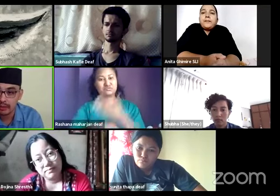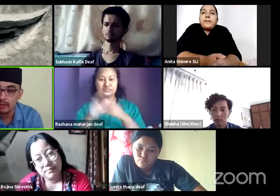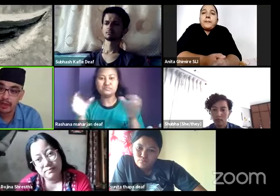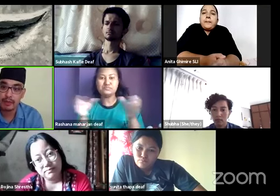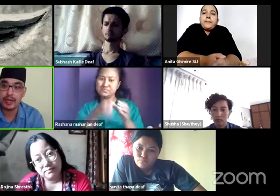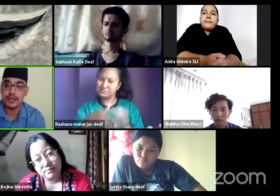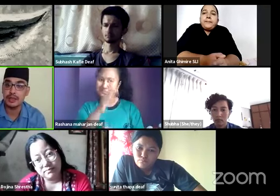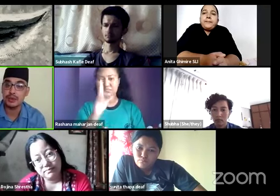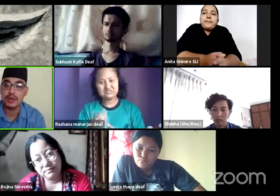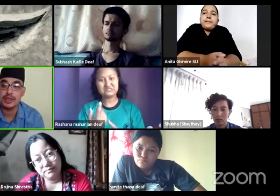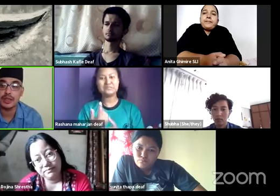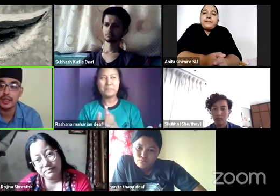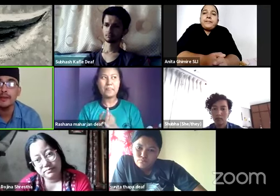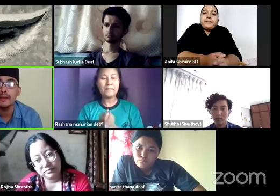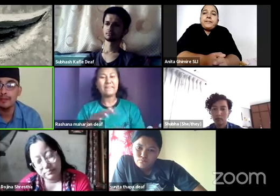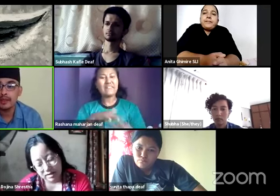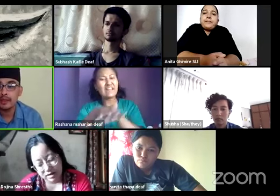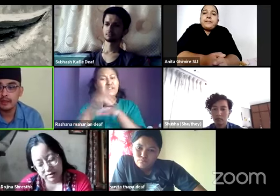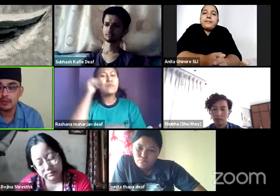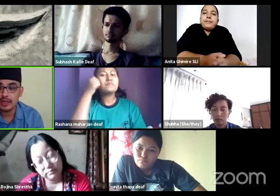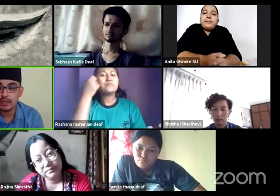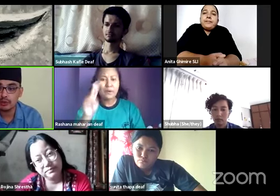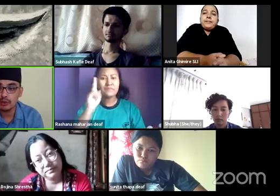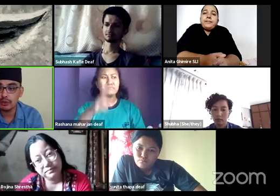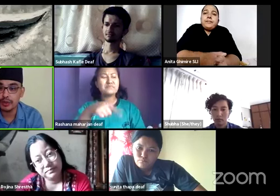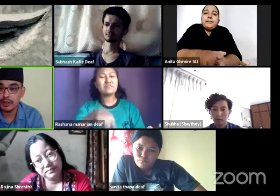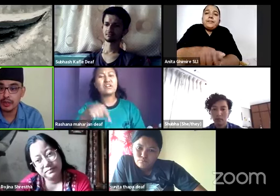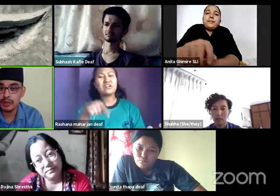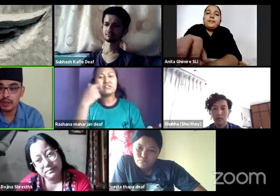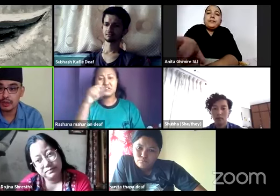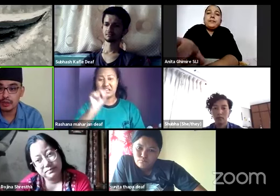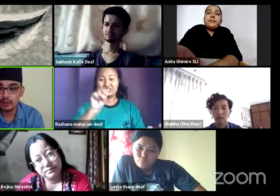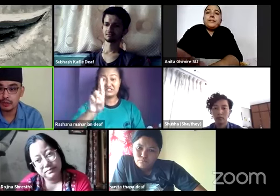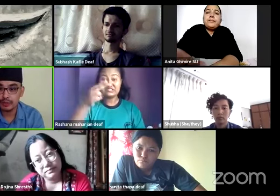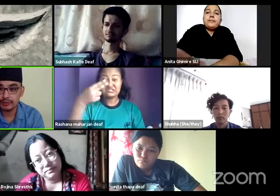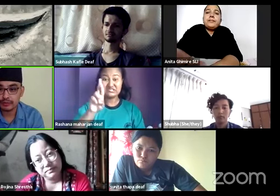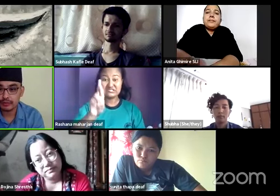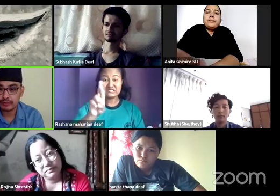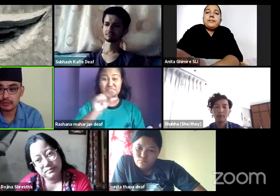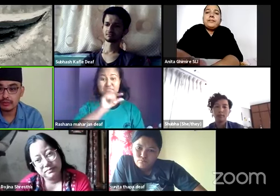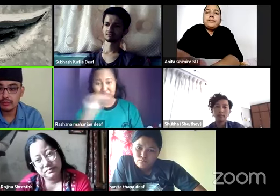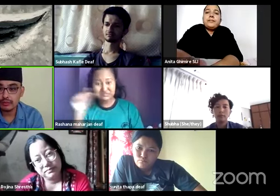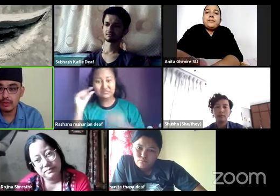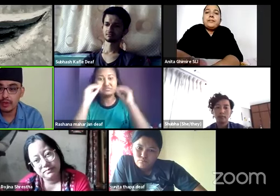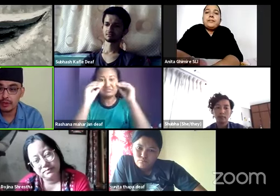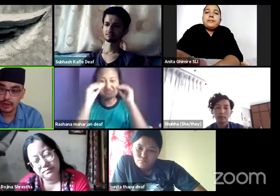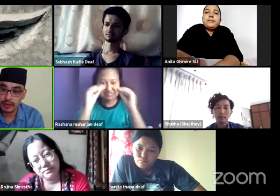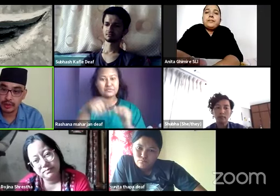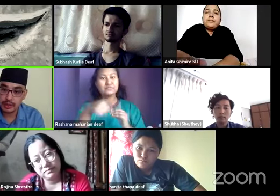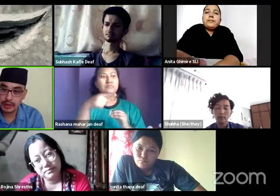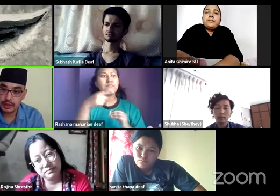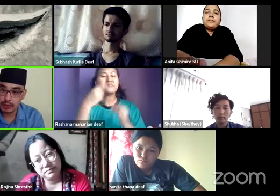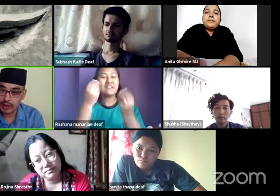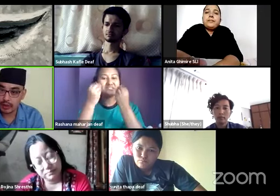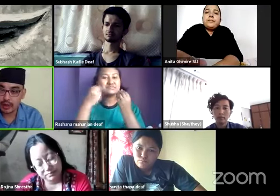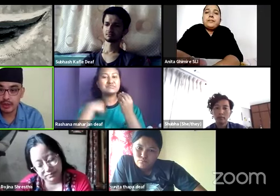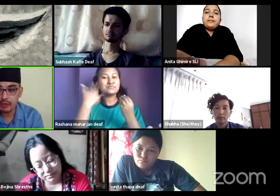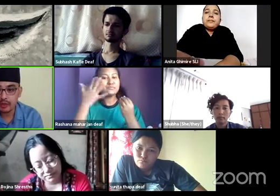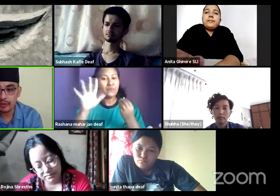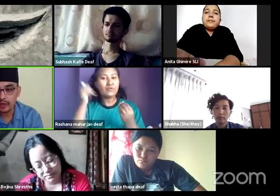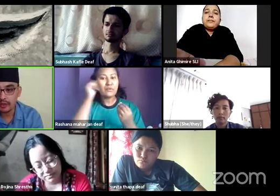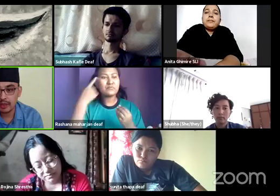अपाङ्गता भएकामा बहिरा महिला चाहिँ यो कुरा चाहिँ धेरै इम्पोर्टेन्ट छ बुझाउनु पर्ने, यो जुन हाम्रो अब कुरा